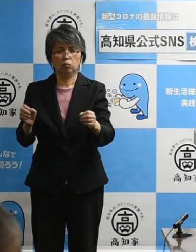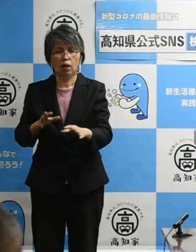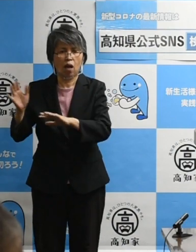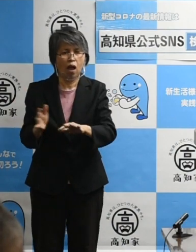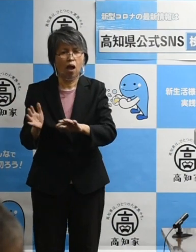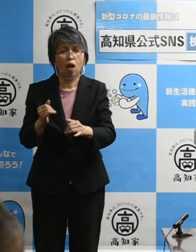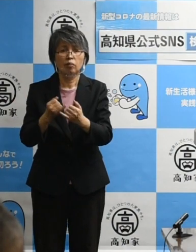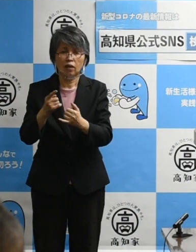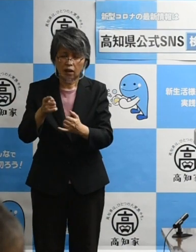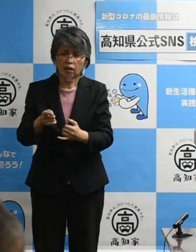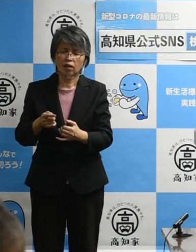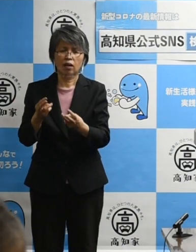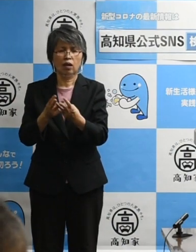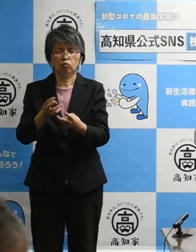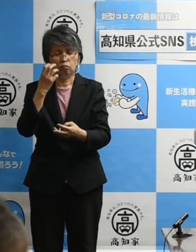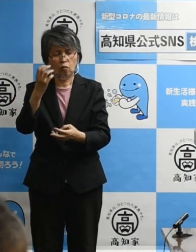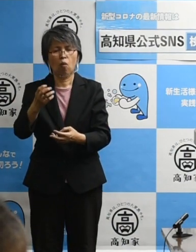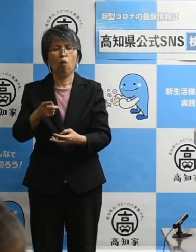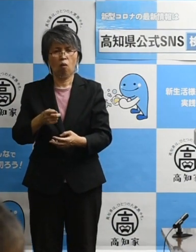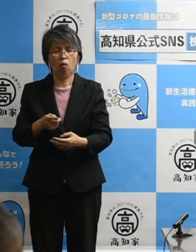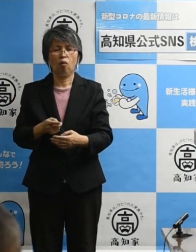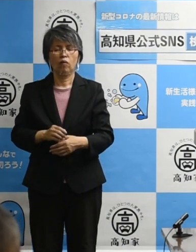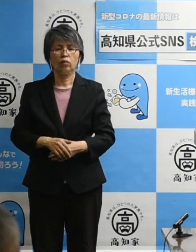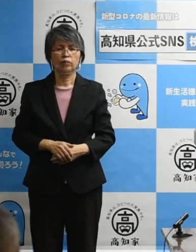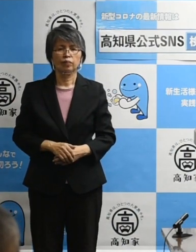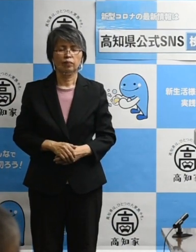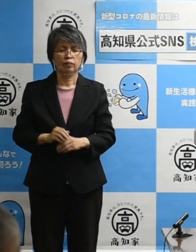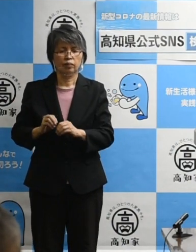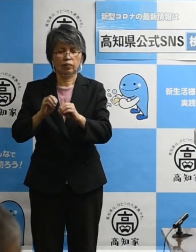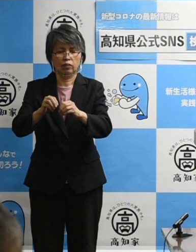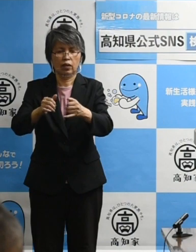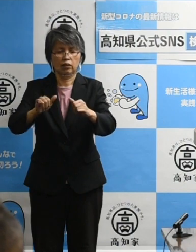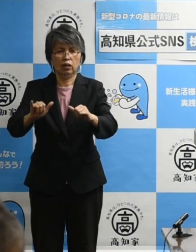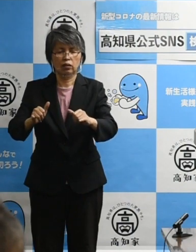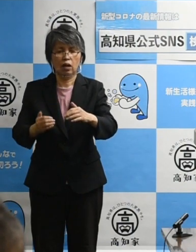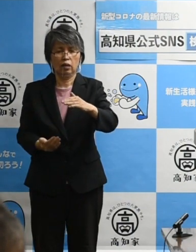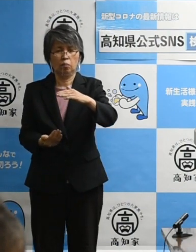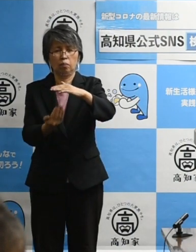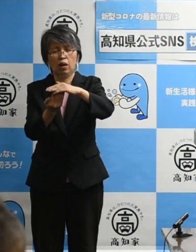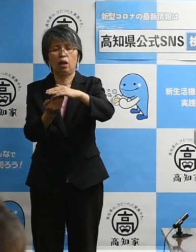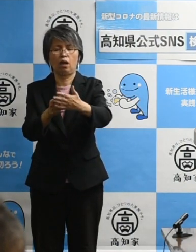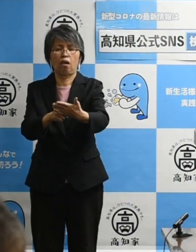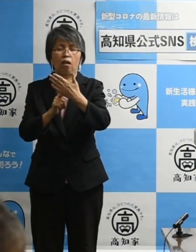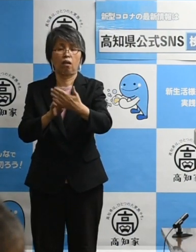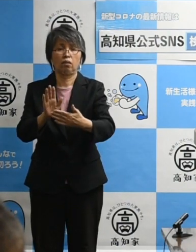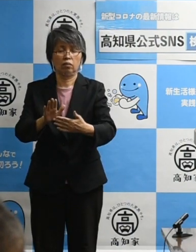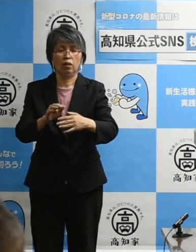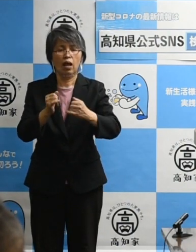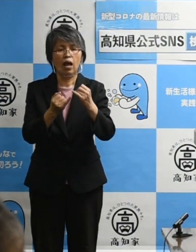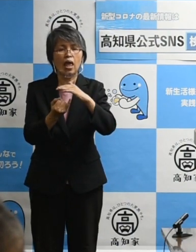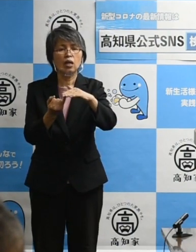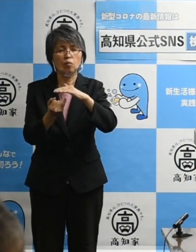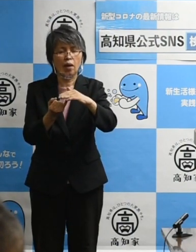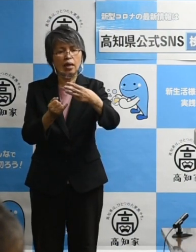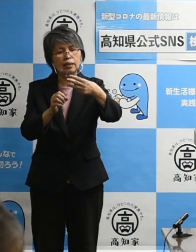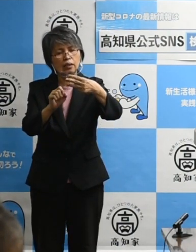たいな数字がありますが、相当な数の感染者が過去最大値としては出ております。まあ、愛媛県はそれより早